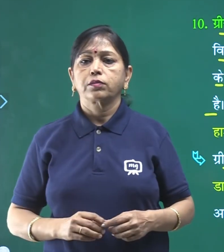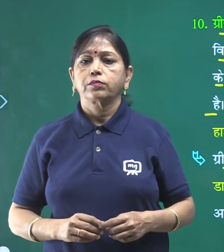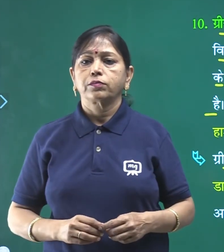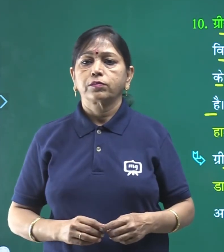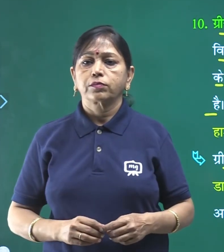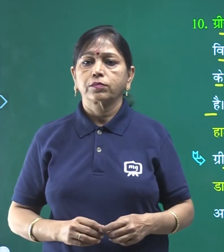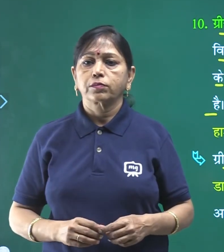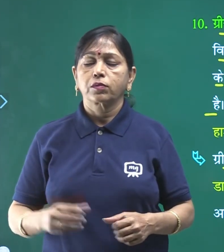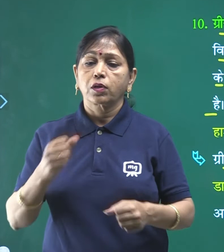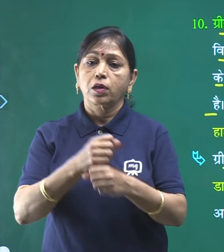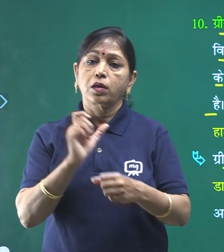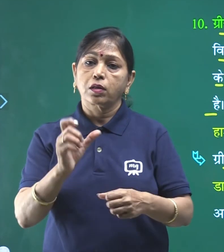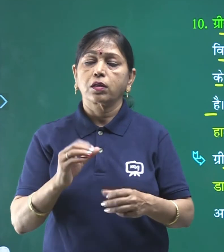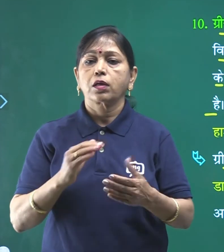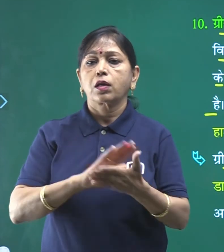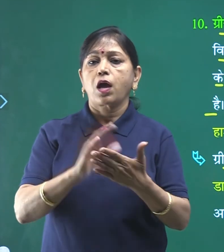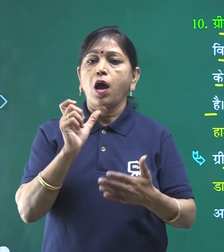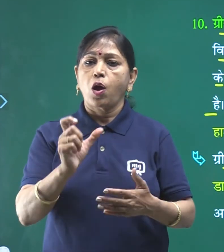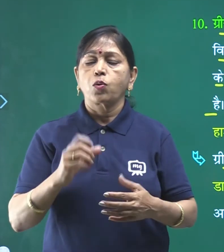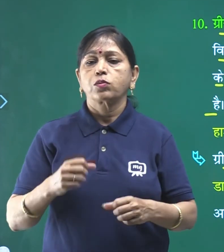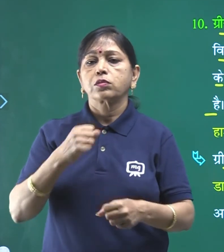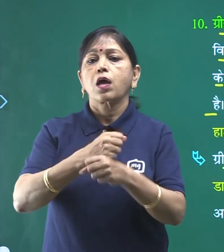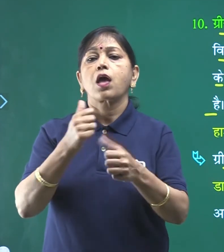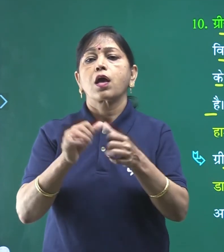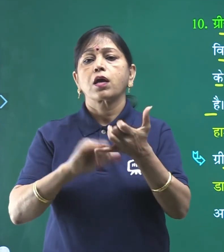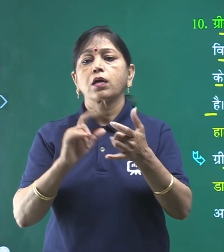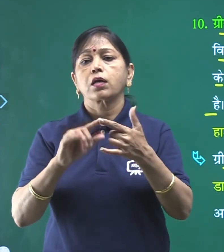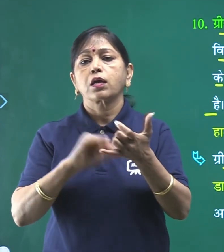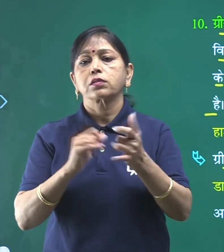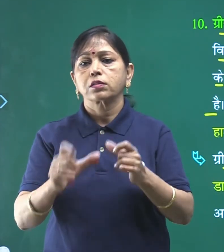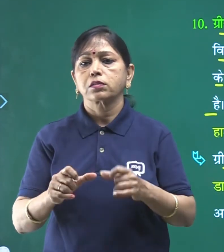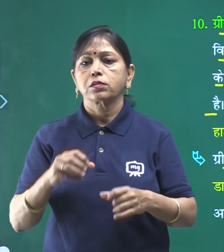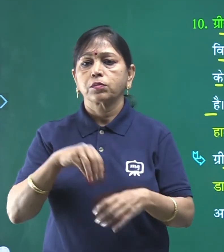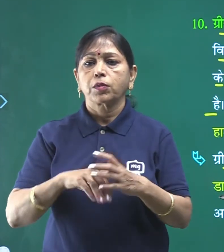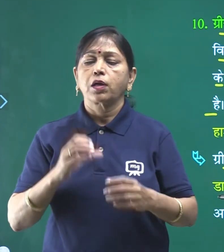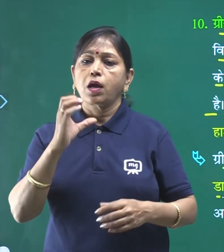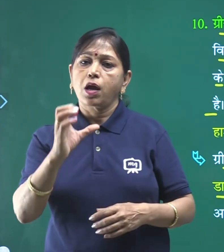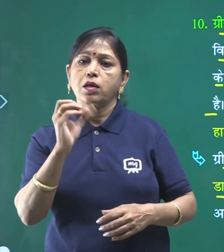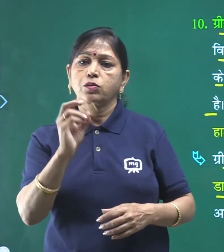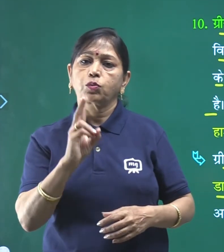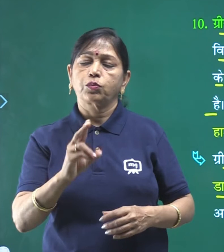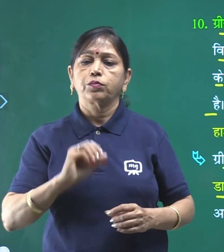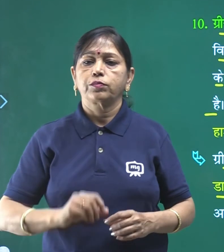कि ग्रीनहाउस गैसों में में कि कार्बन डायऑक्साइड